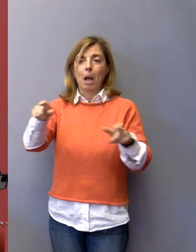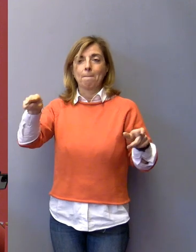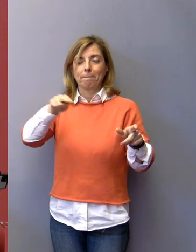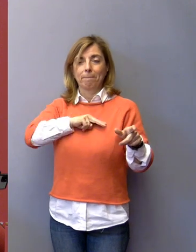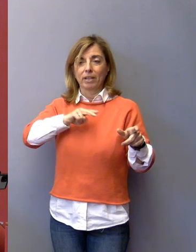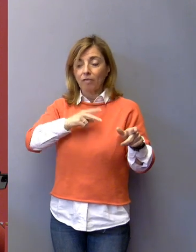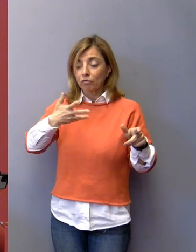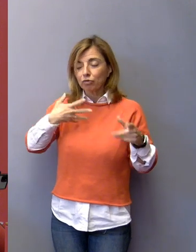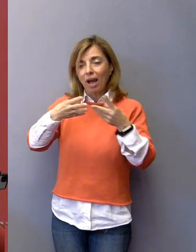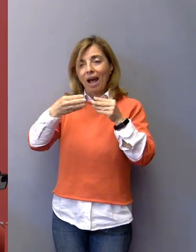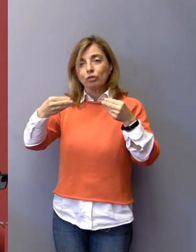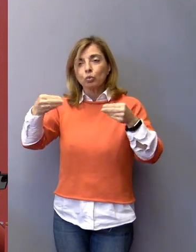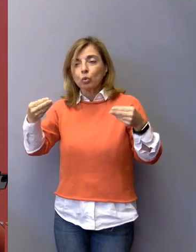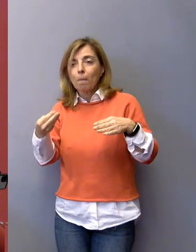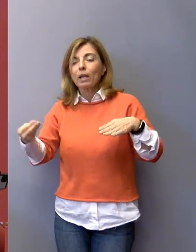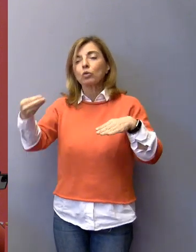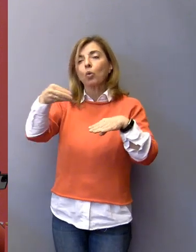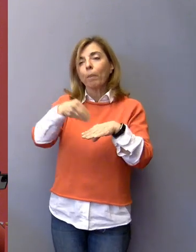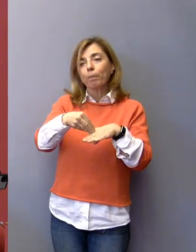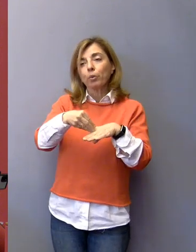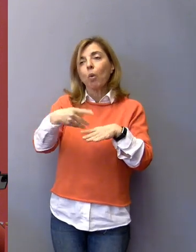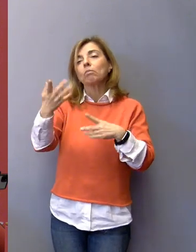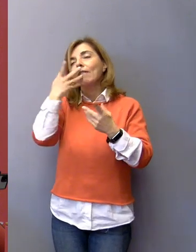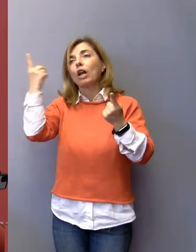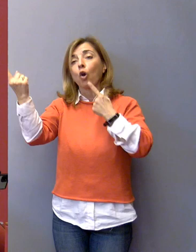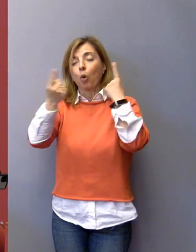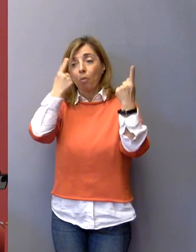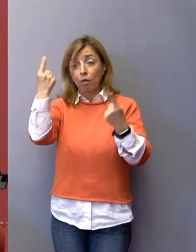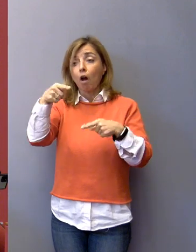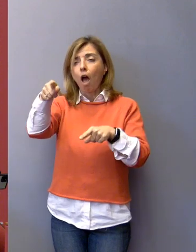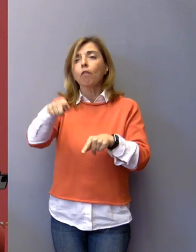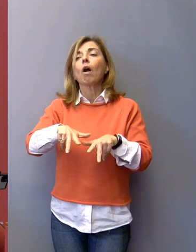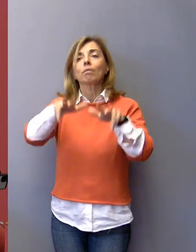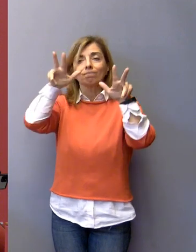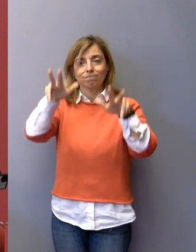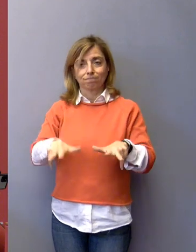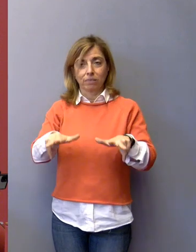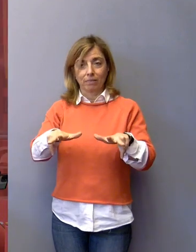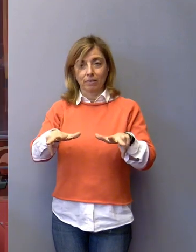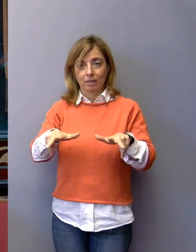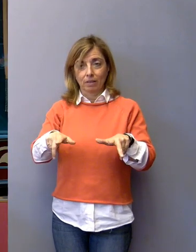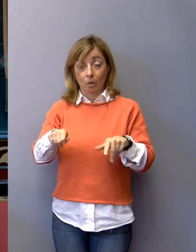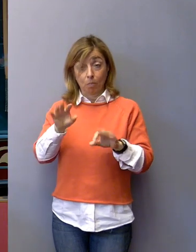per poter fare quello che vogliono e voi avallate questo tutto questo